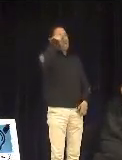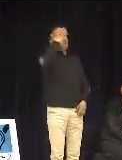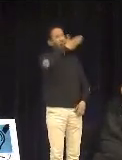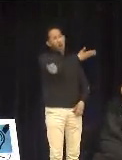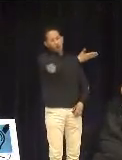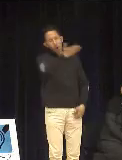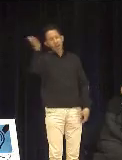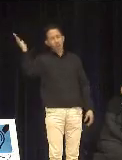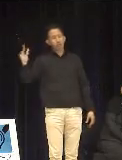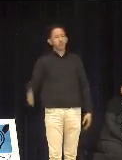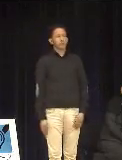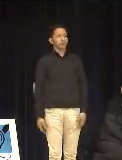تعالى وبركاته.